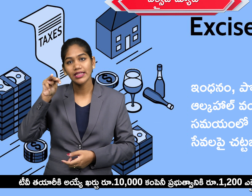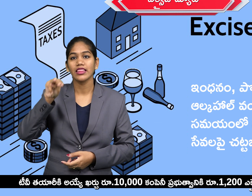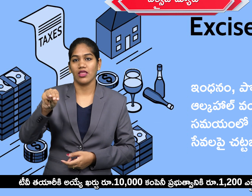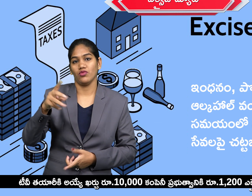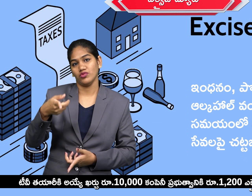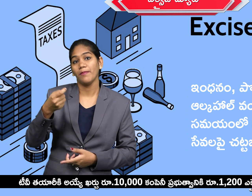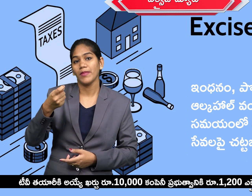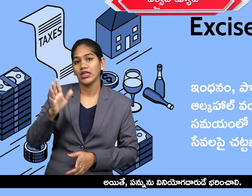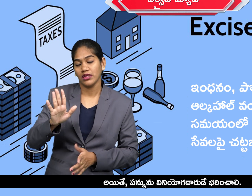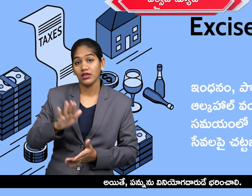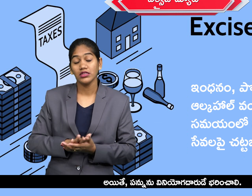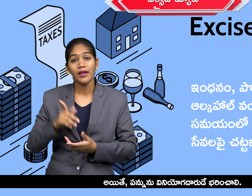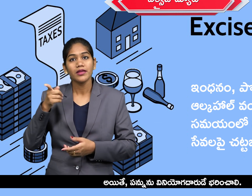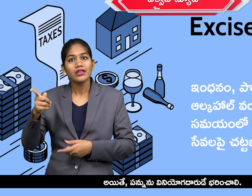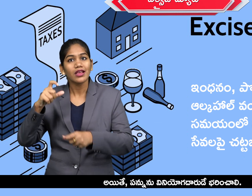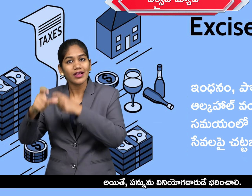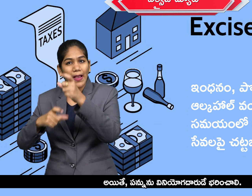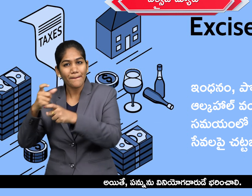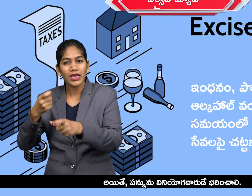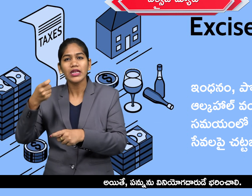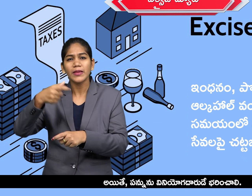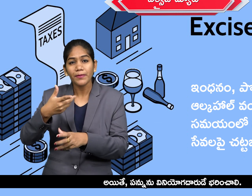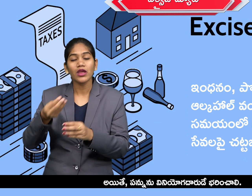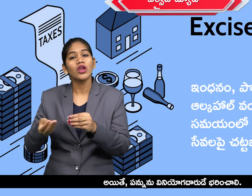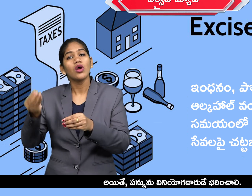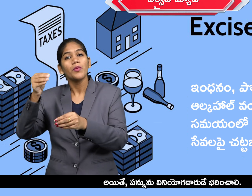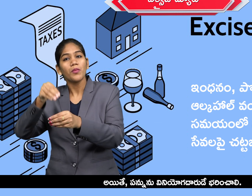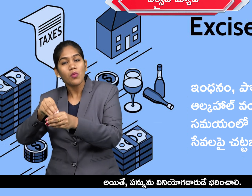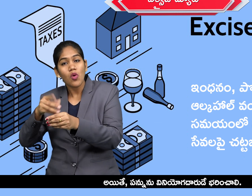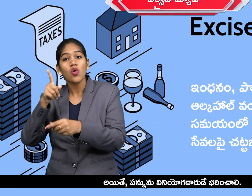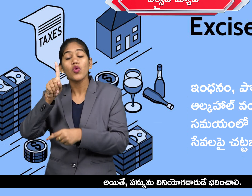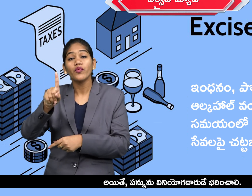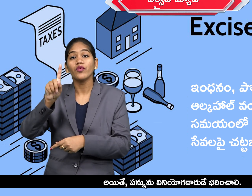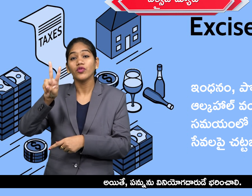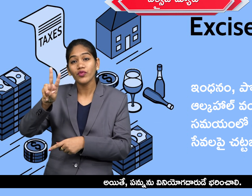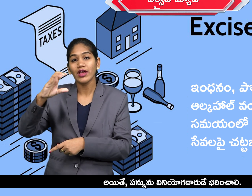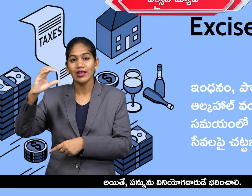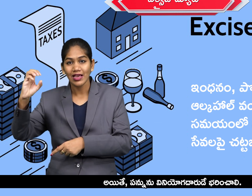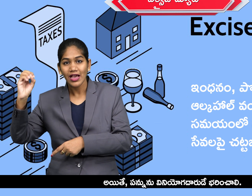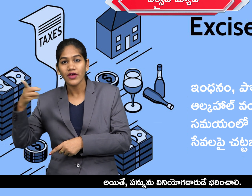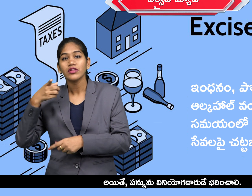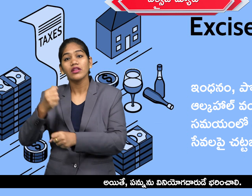సుంకం చెల్లించింది. అయితే పన్నును వినియోగదారుడే భరించాలి.